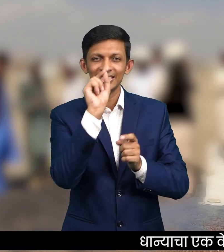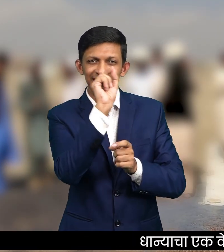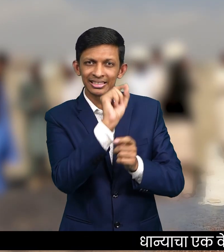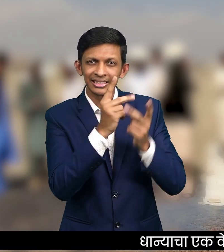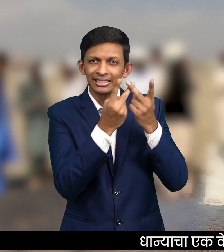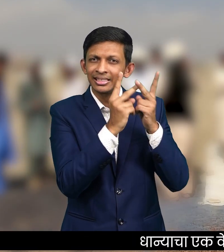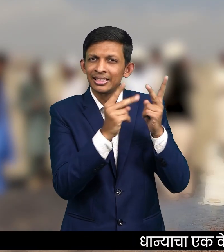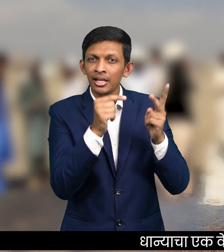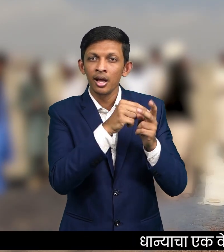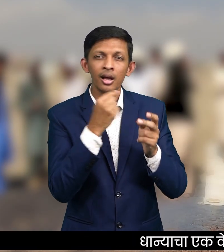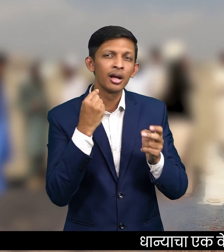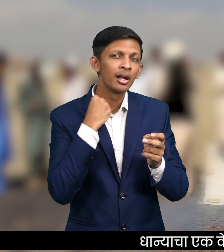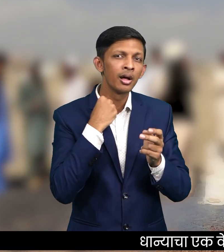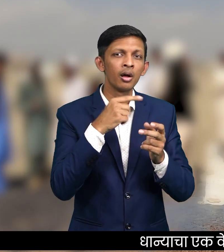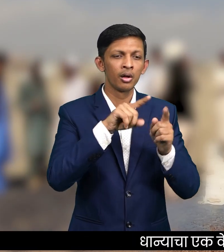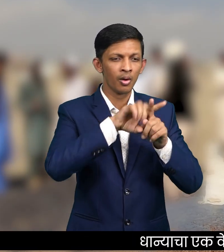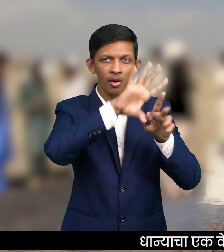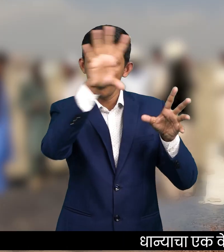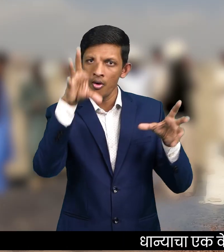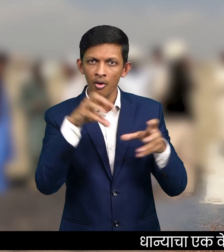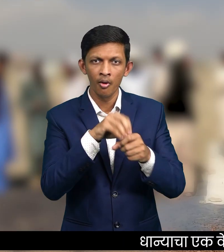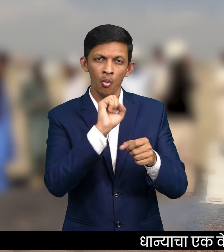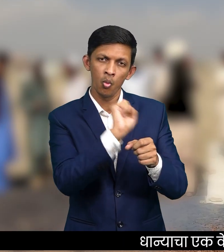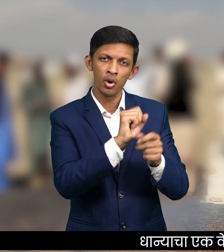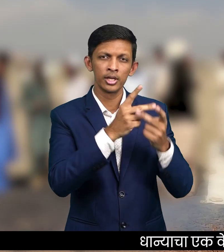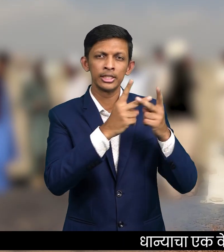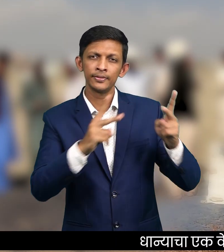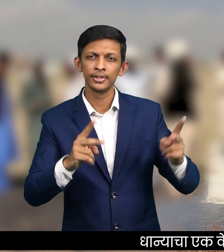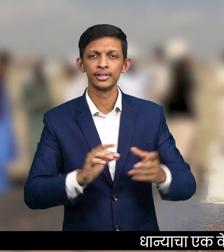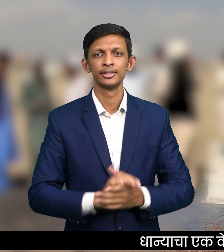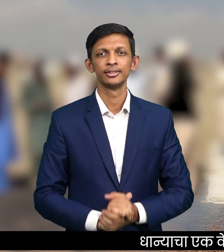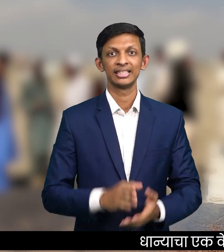धान्याचा एक वेगळा ढीग तयार होतो.